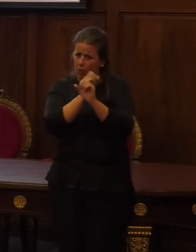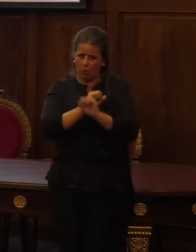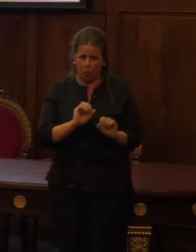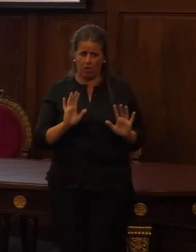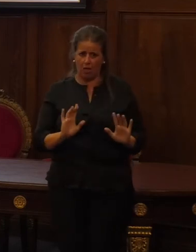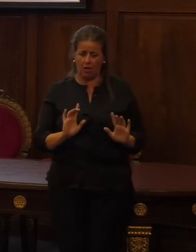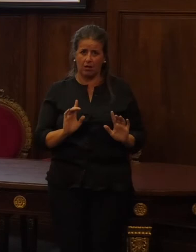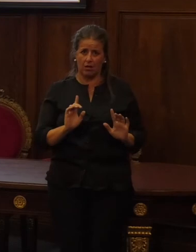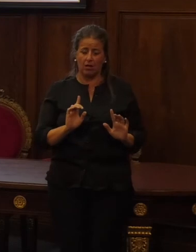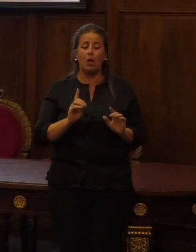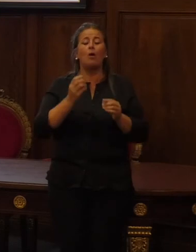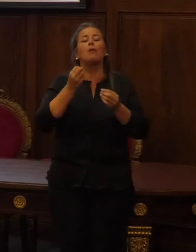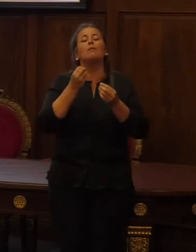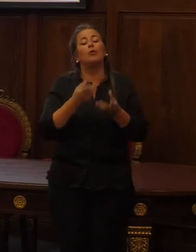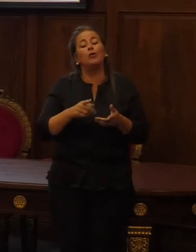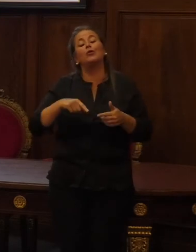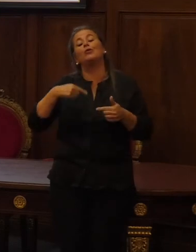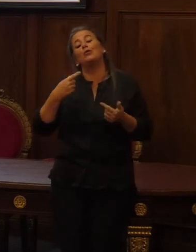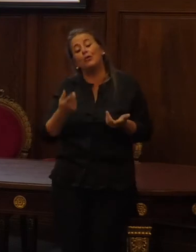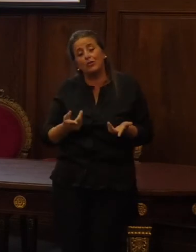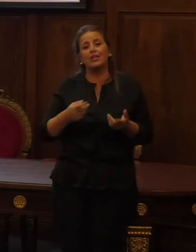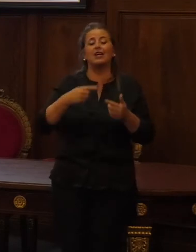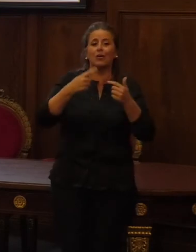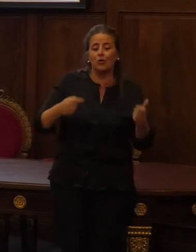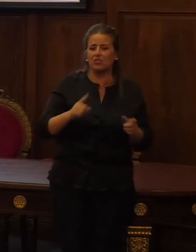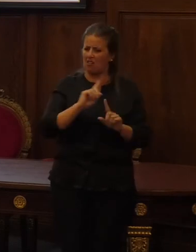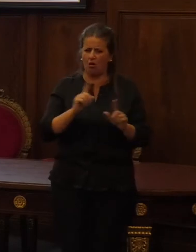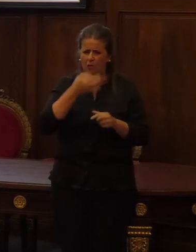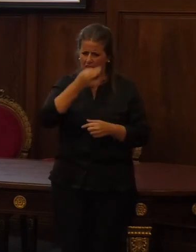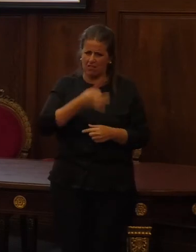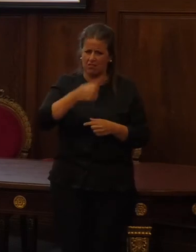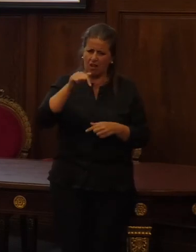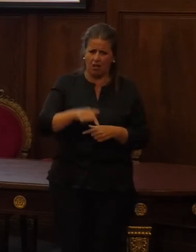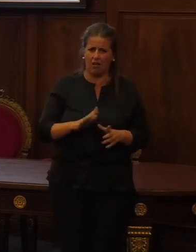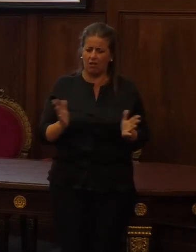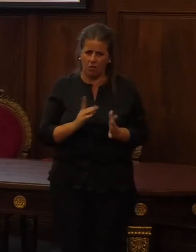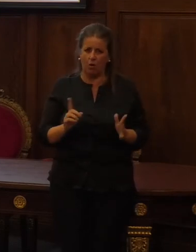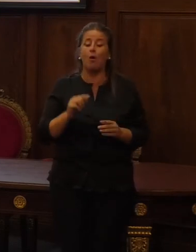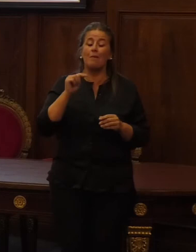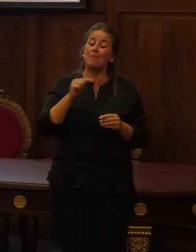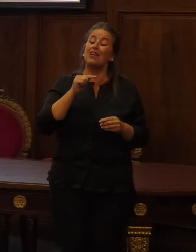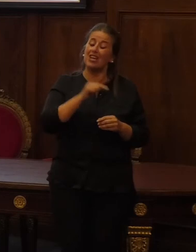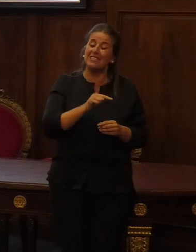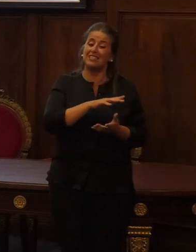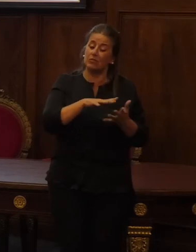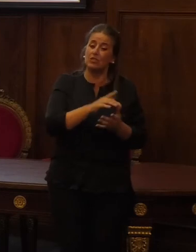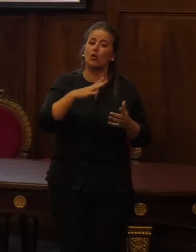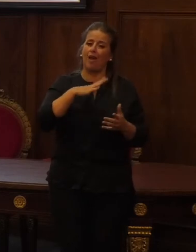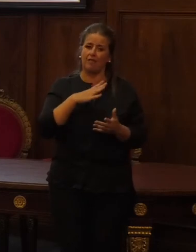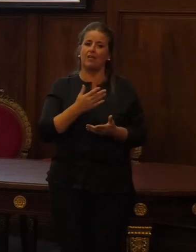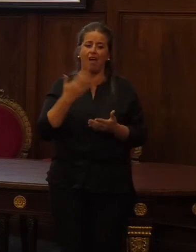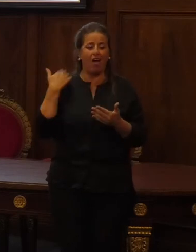incapacidad, por muchas otras razones que ahora no las voy a hablar, pero eso sucedía. No todas las